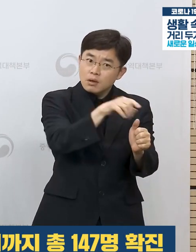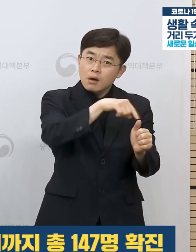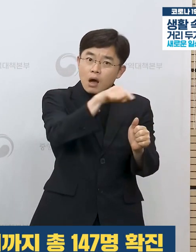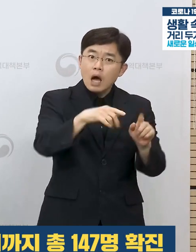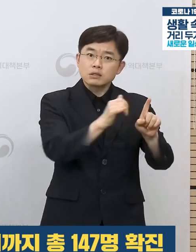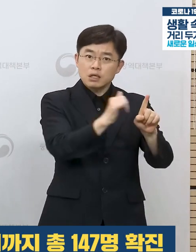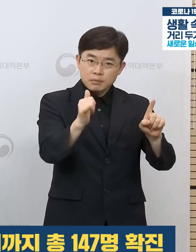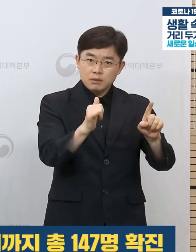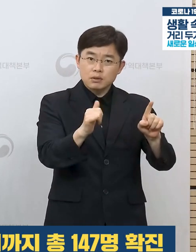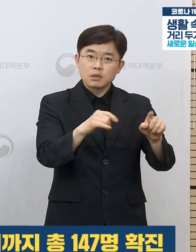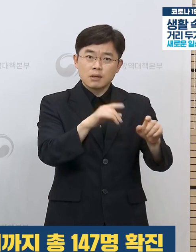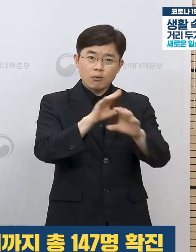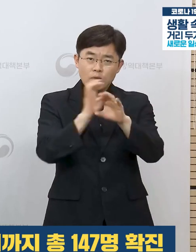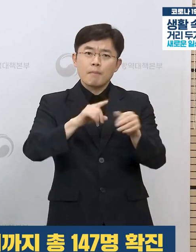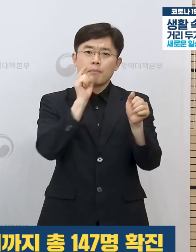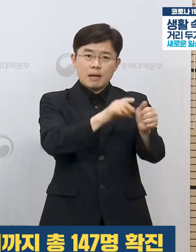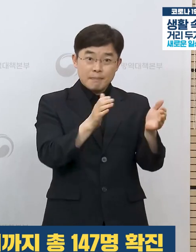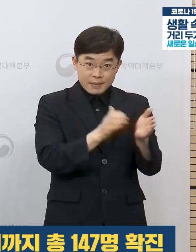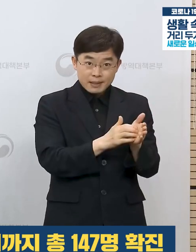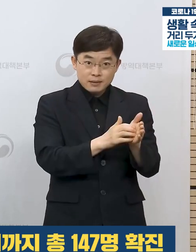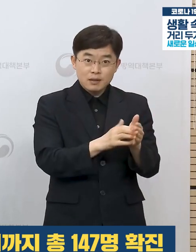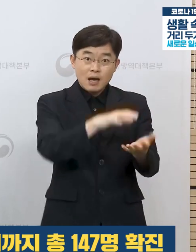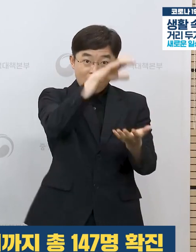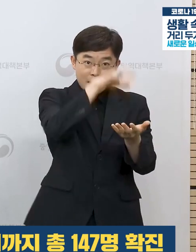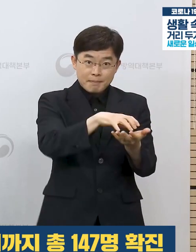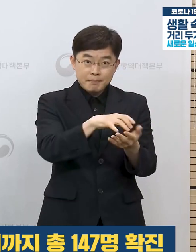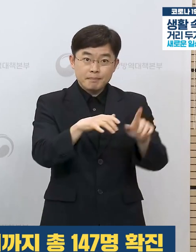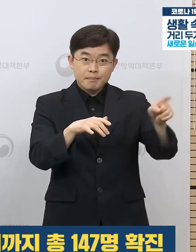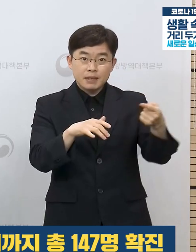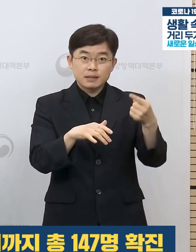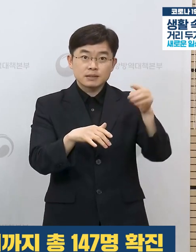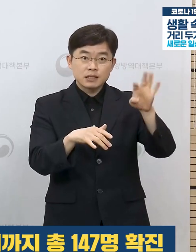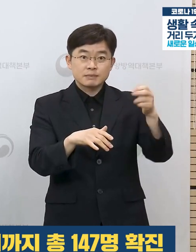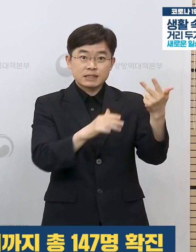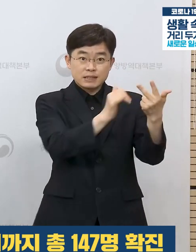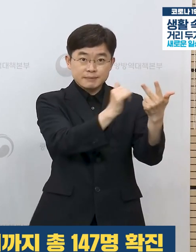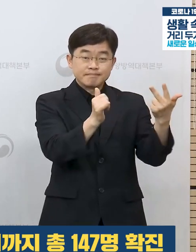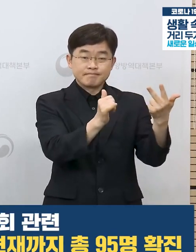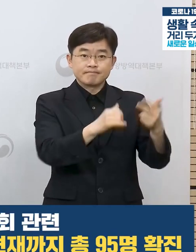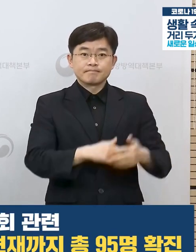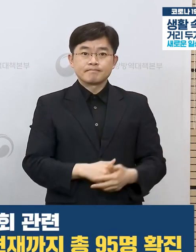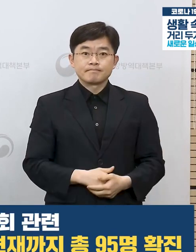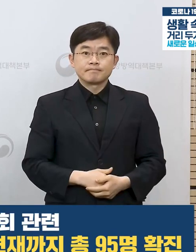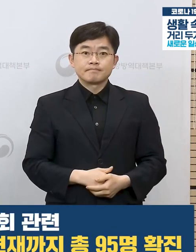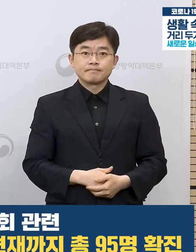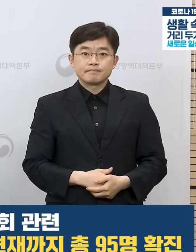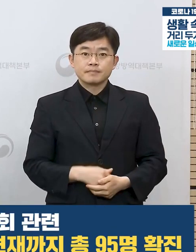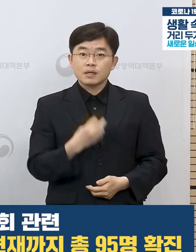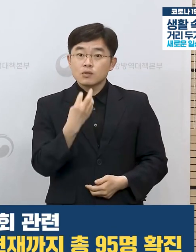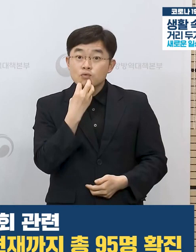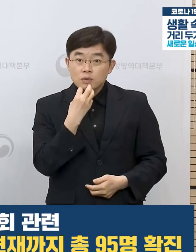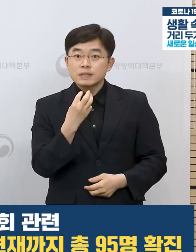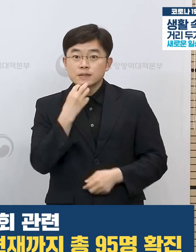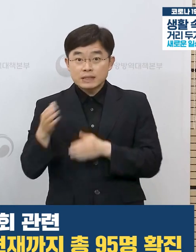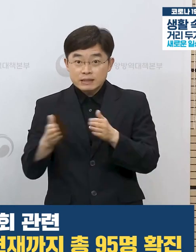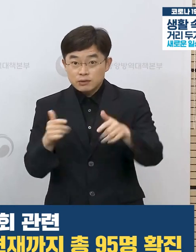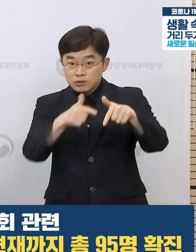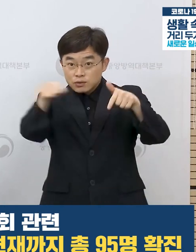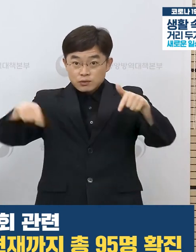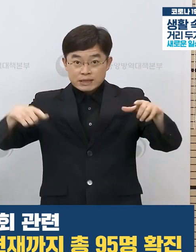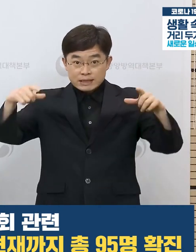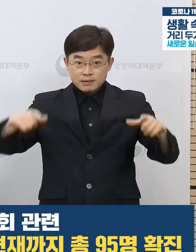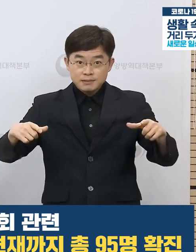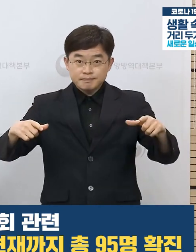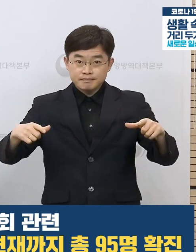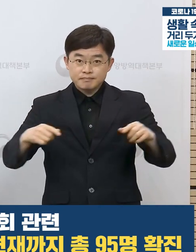1명이 확진되어 현재까지 누적 확진자는 총 147명입니다. 수도권 개척교회